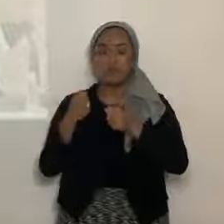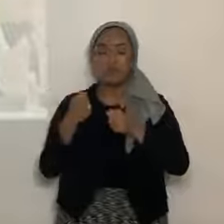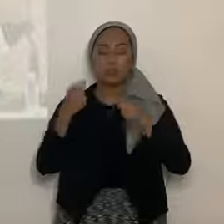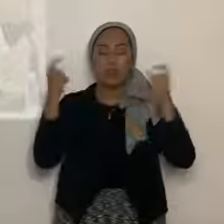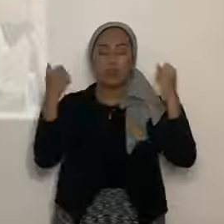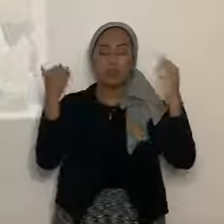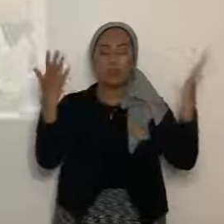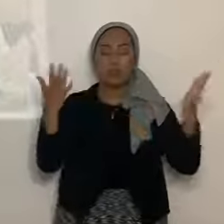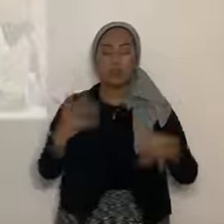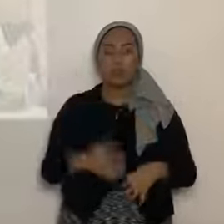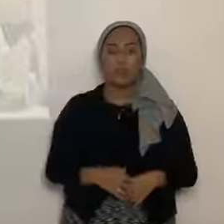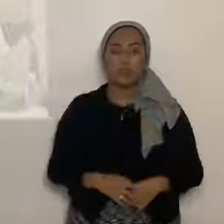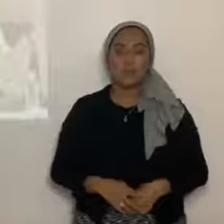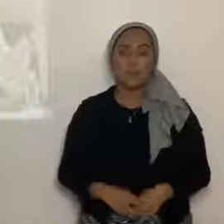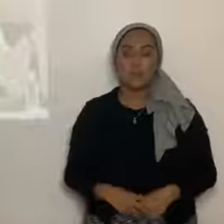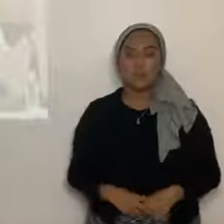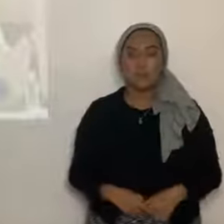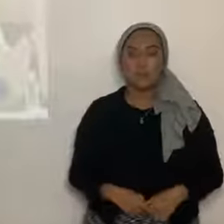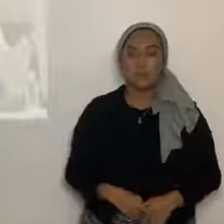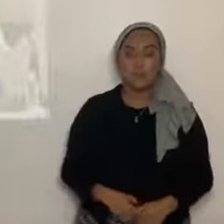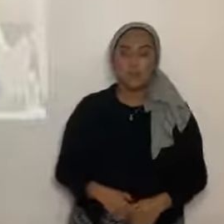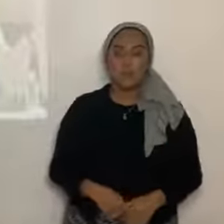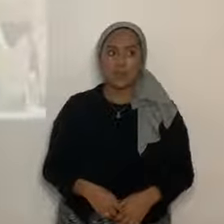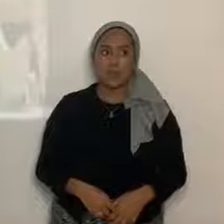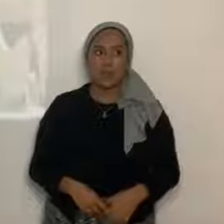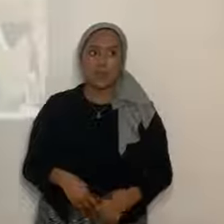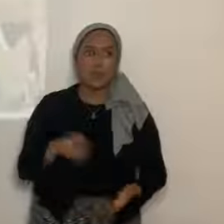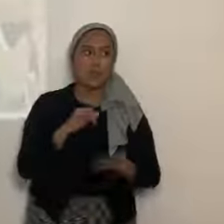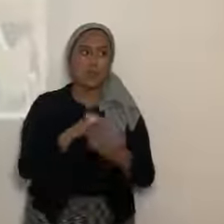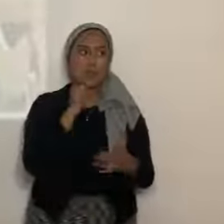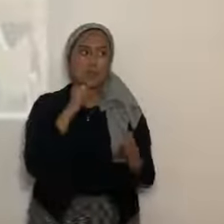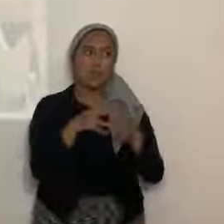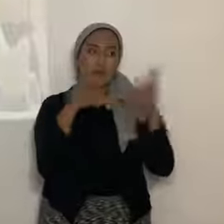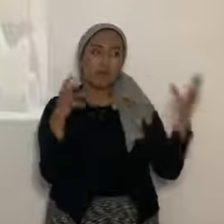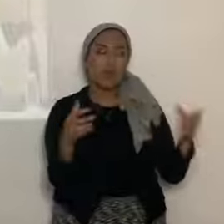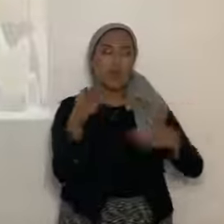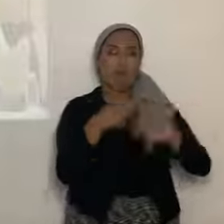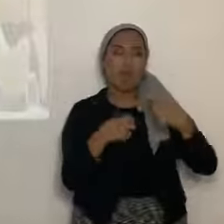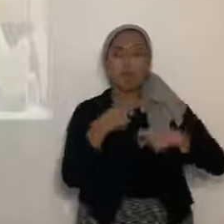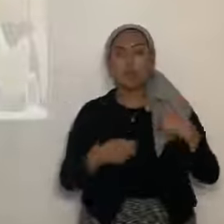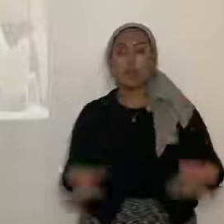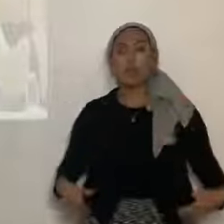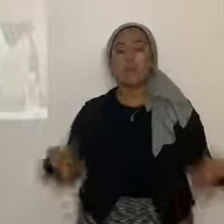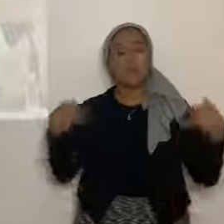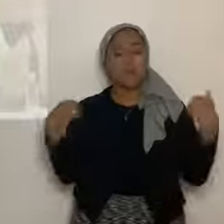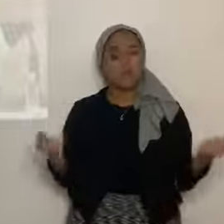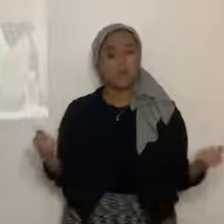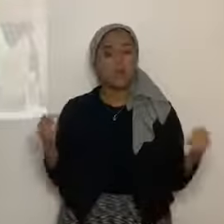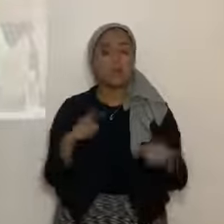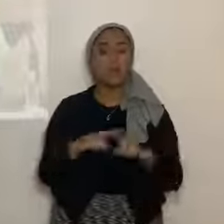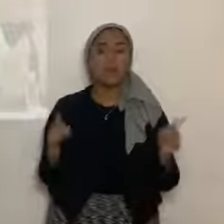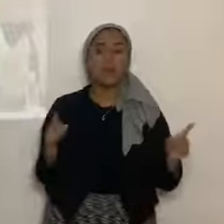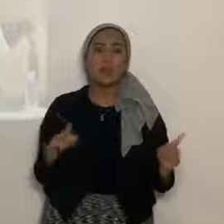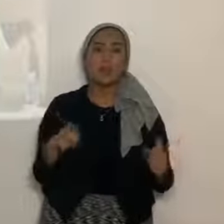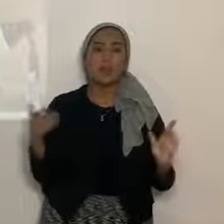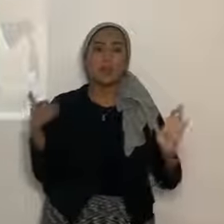Aleluya. Entonces, esto no es tanto que se obstaculice la sanidad, pero sino que se obstaculiza la